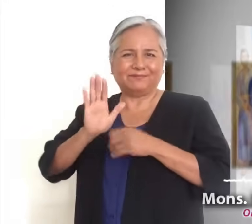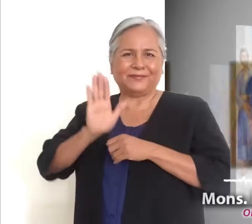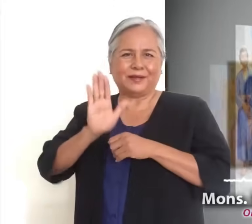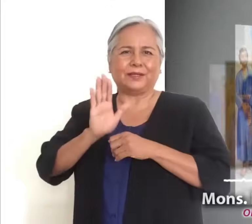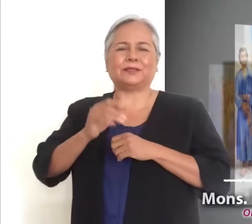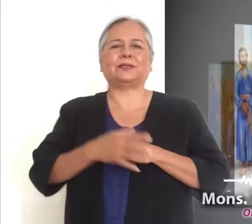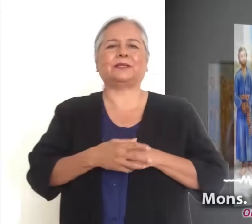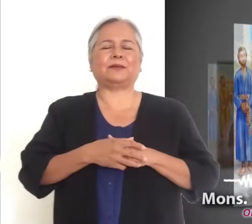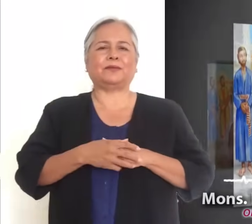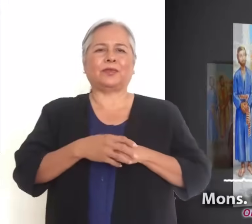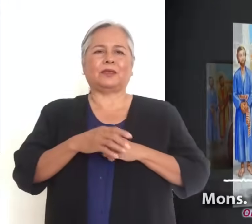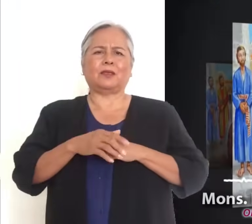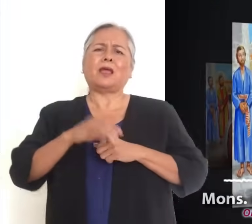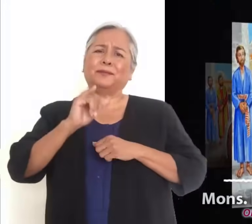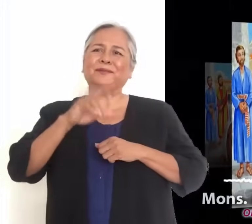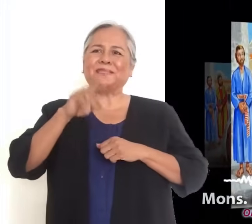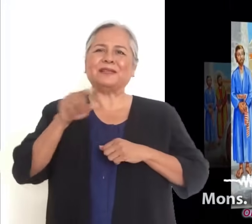en parte como a reto.